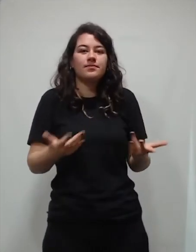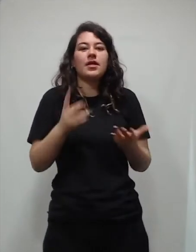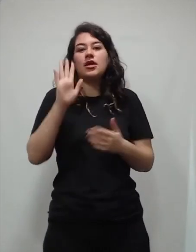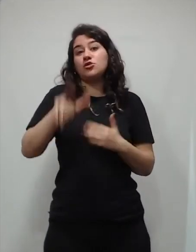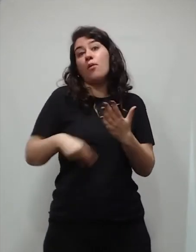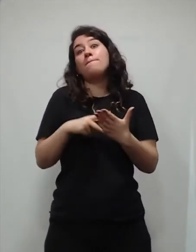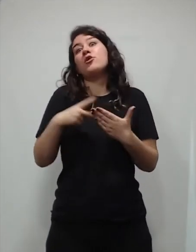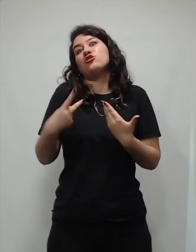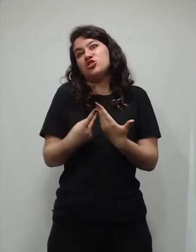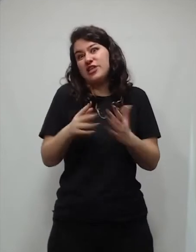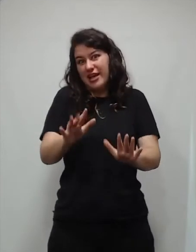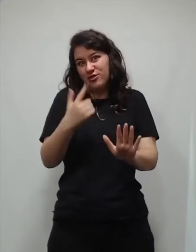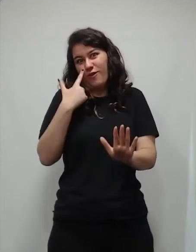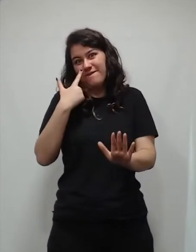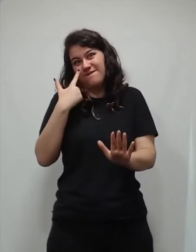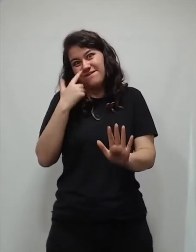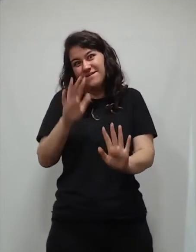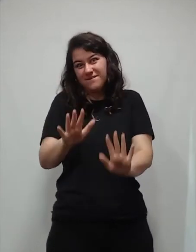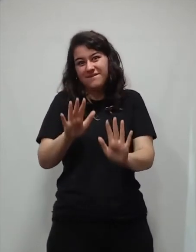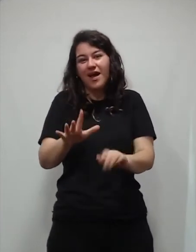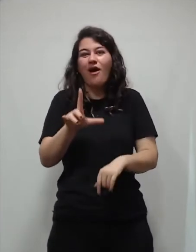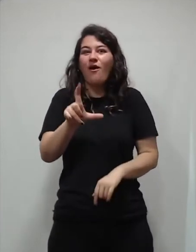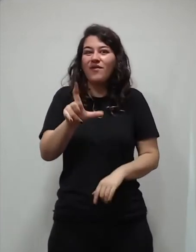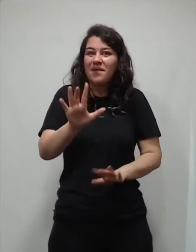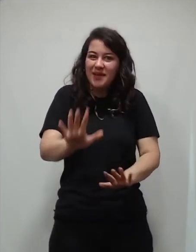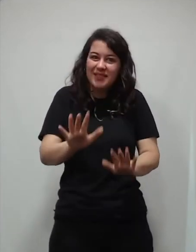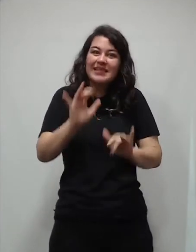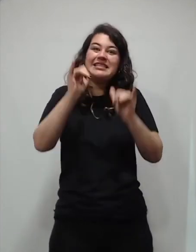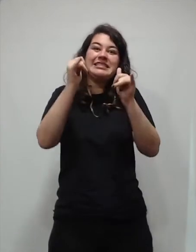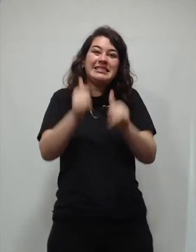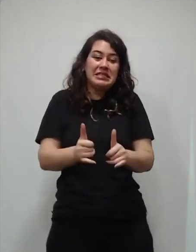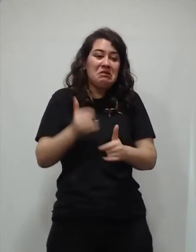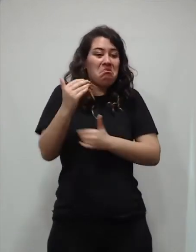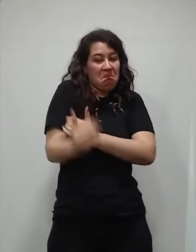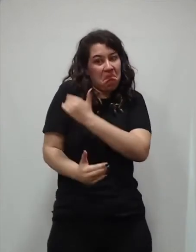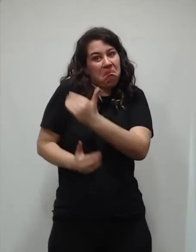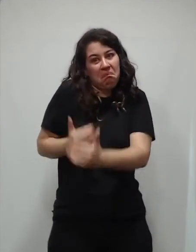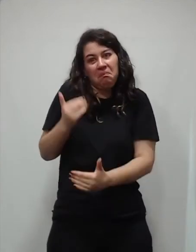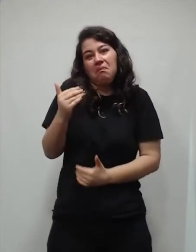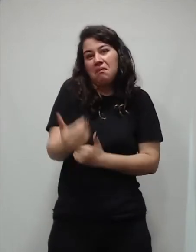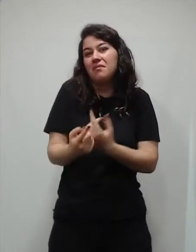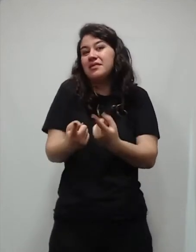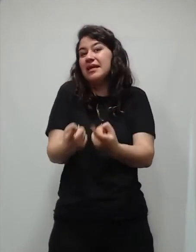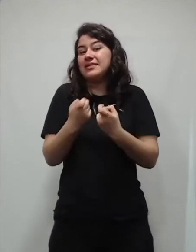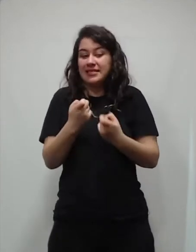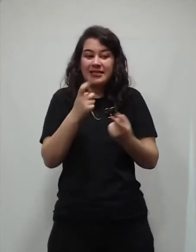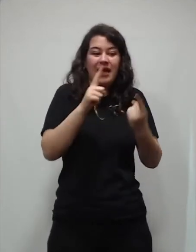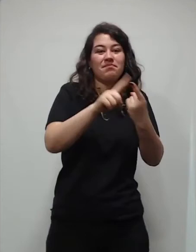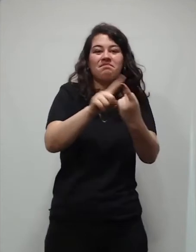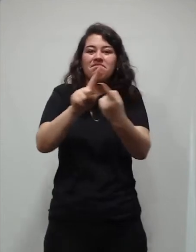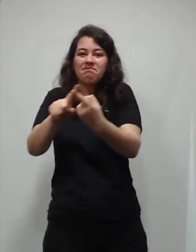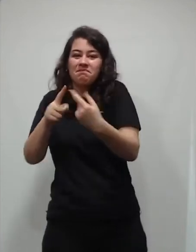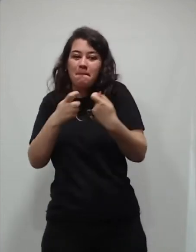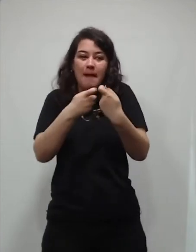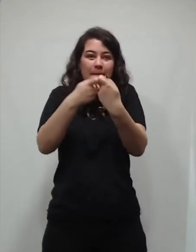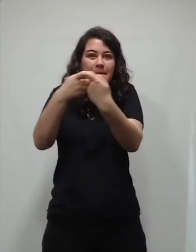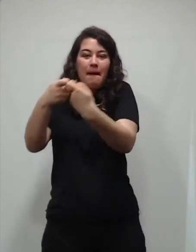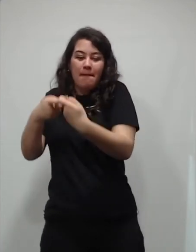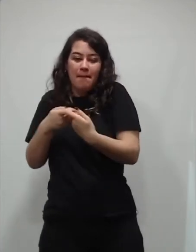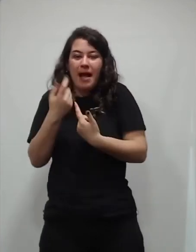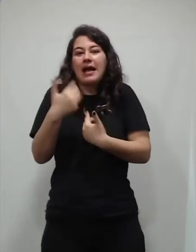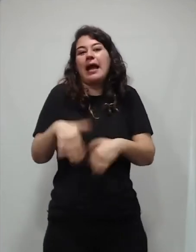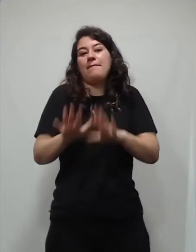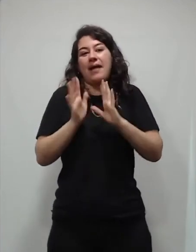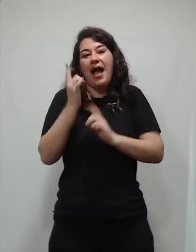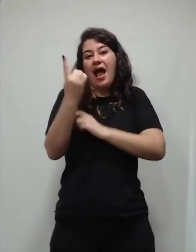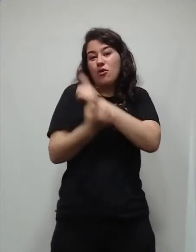un proyecto, ¿tá? Obviamente, si esto tiene andamiaje, tenemos que tener esas articulaciones, incluso algunas